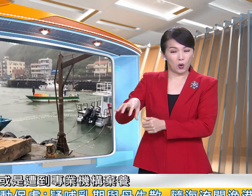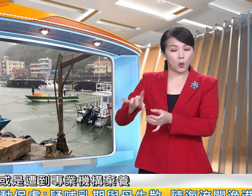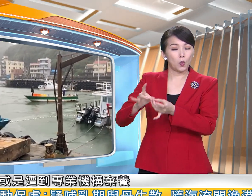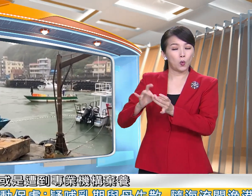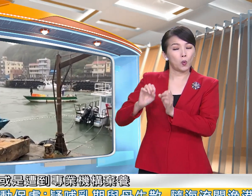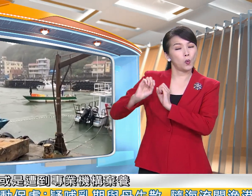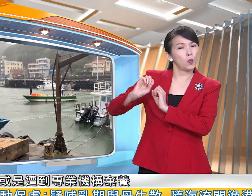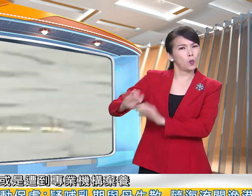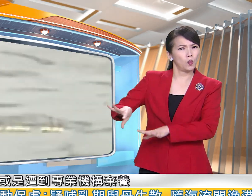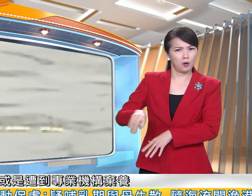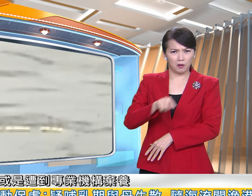养。